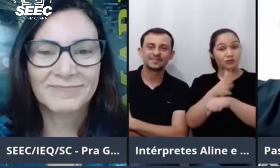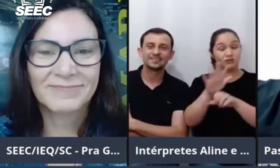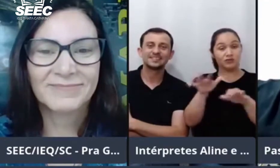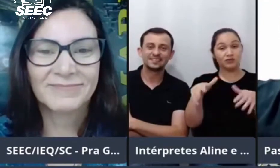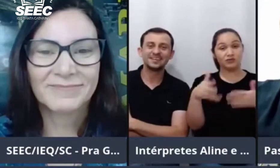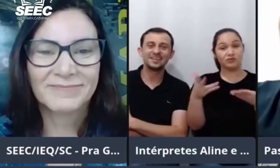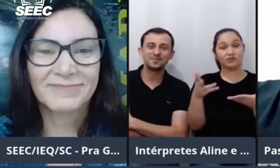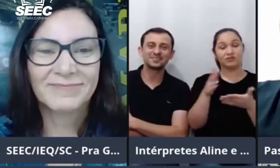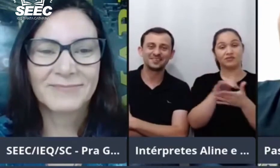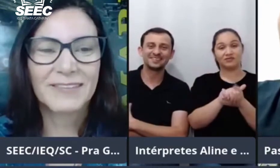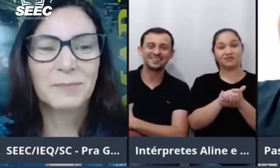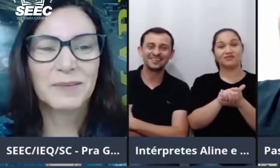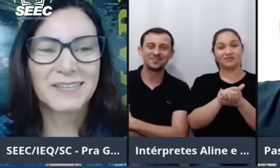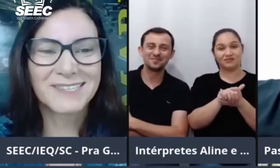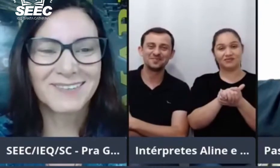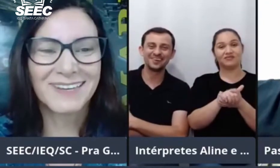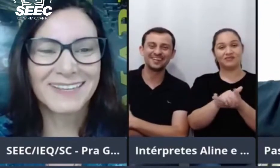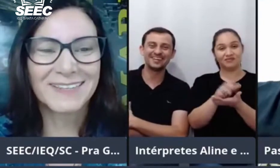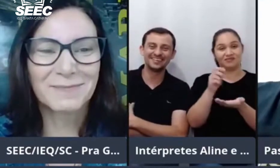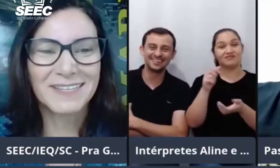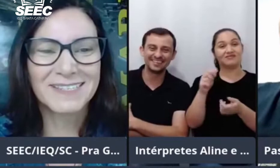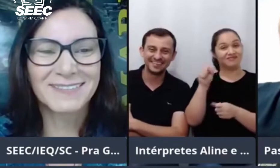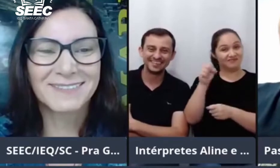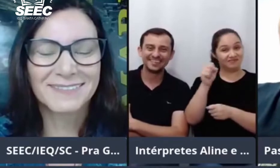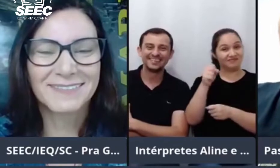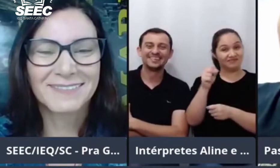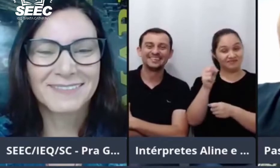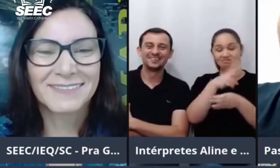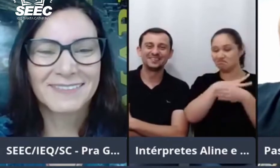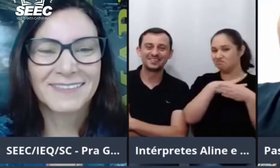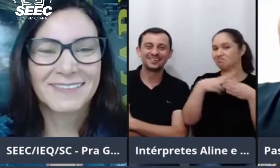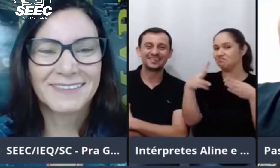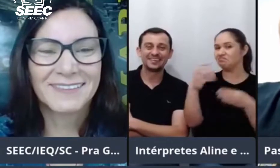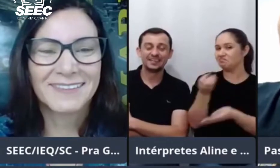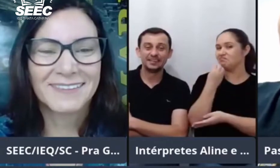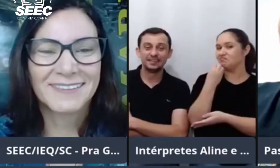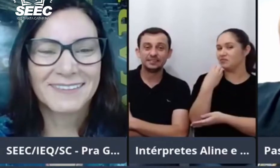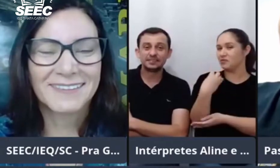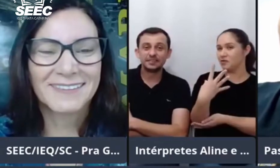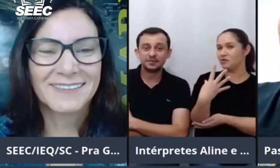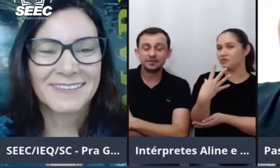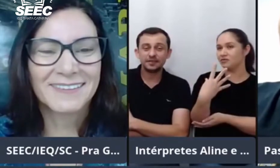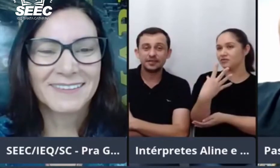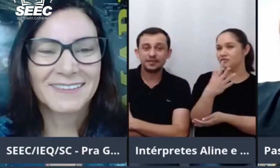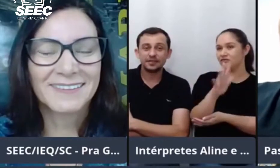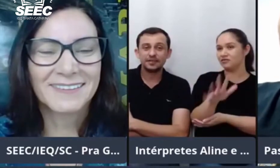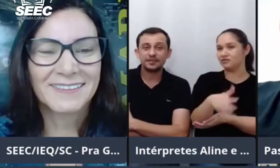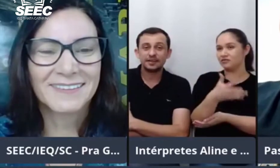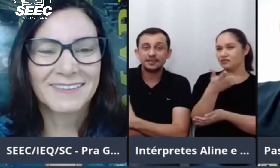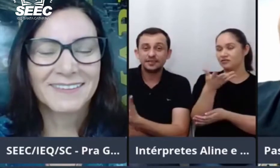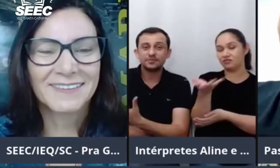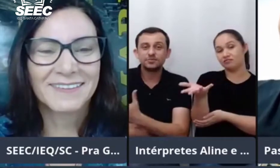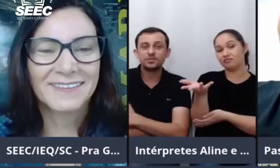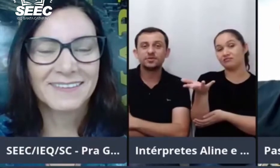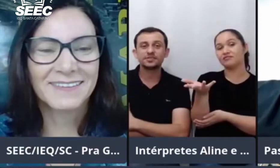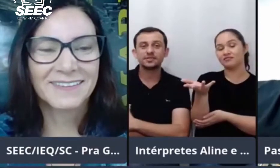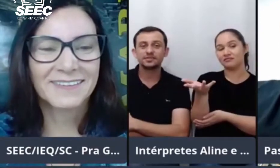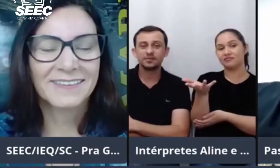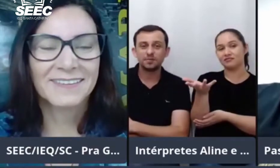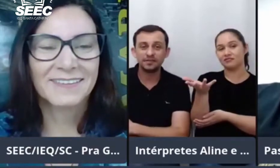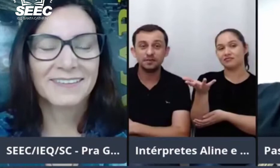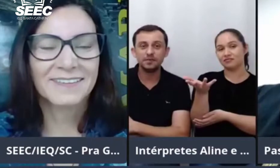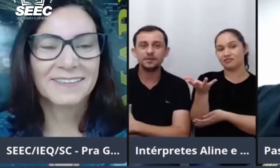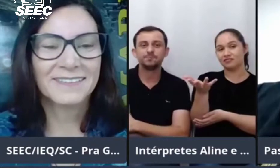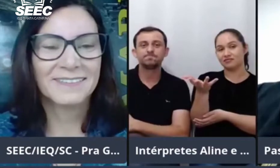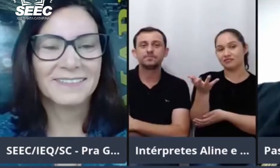né, professor Rafael? Graças a Deus, né? Que bem, que bem. Foi uma vitória. Então, aí surgiu essa